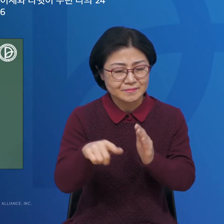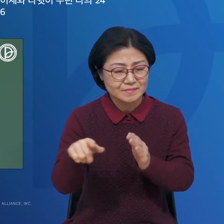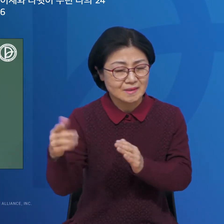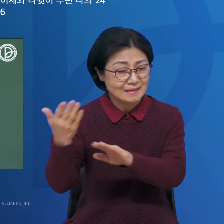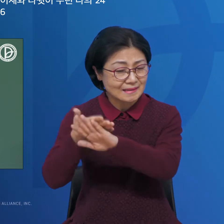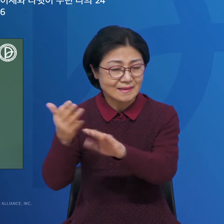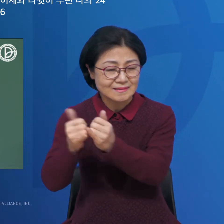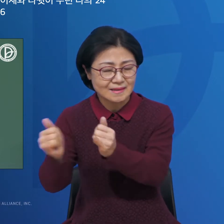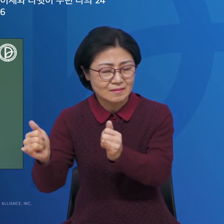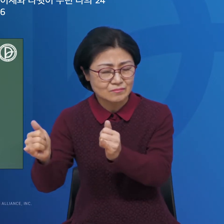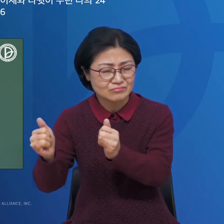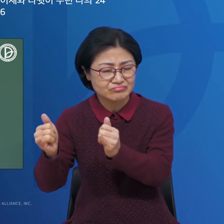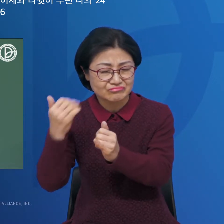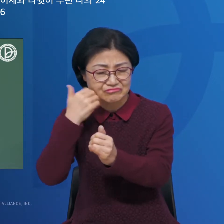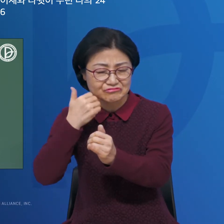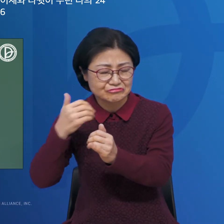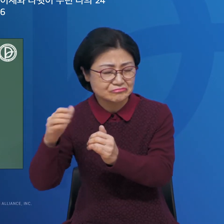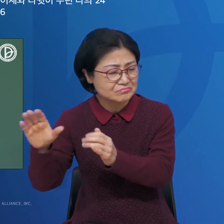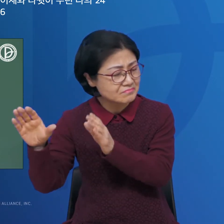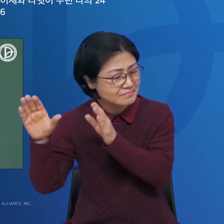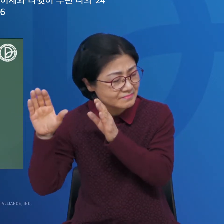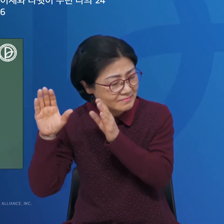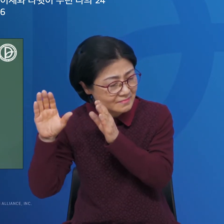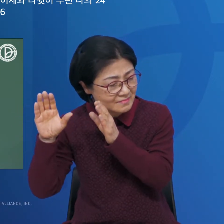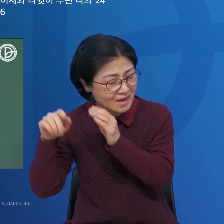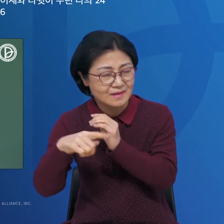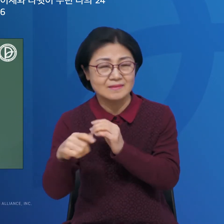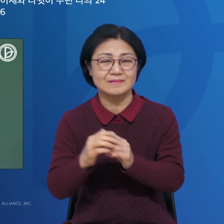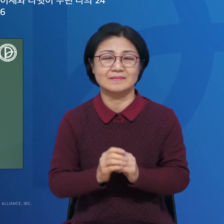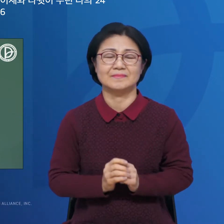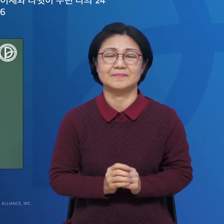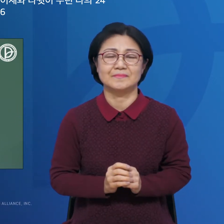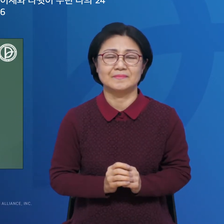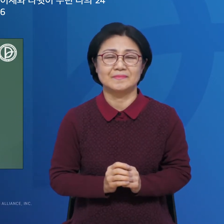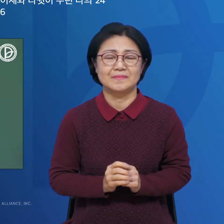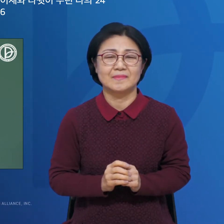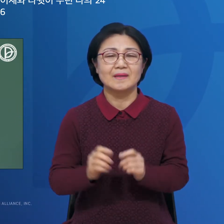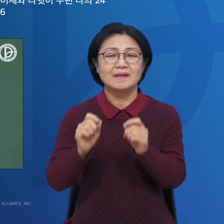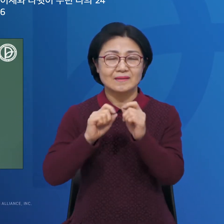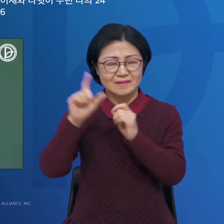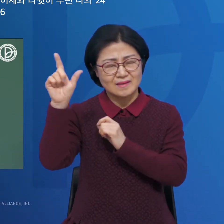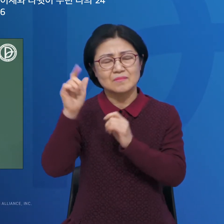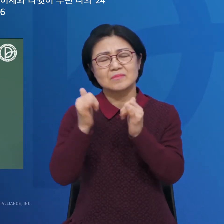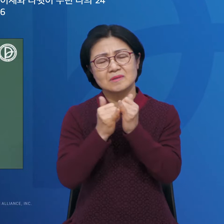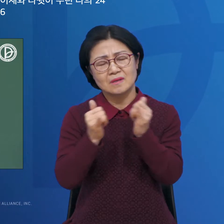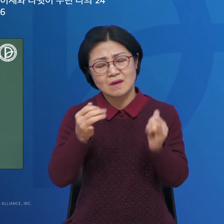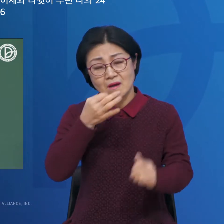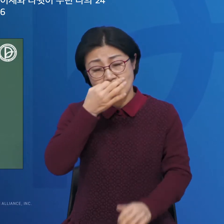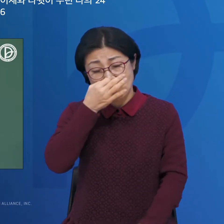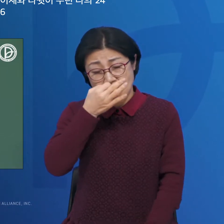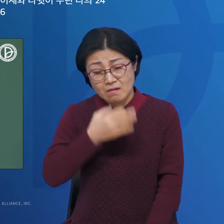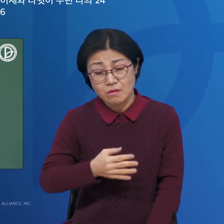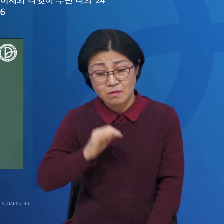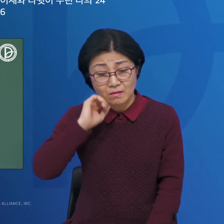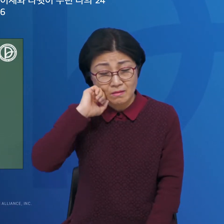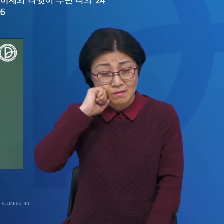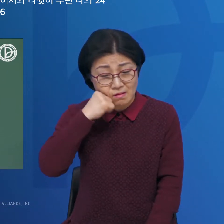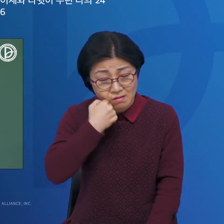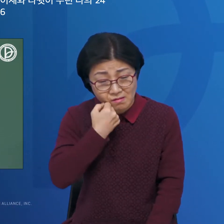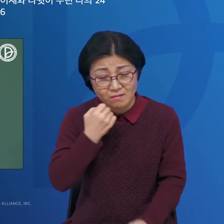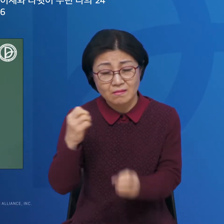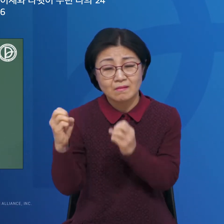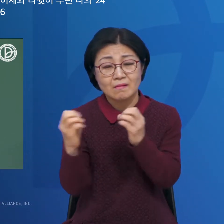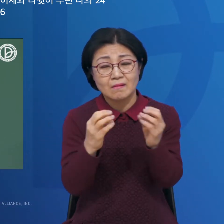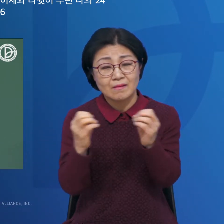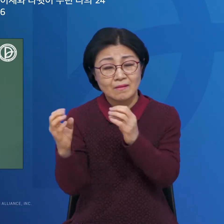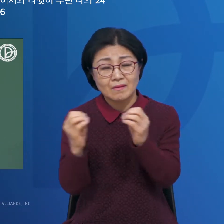things that people say around you. 대부분 사람들이 힘든 얘기를 하는 거죠. Majority of the time, the things that people talk about are the things that